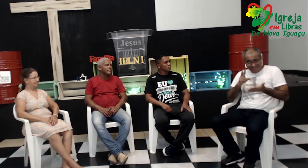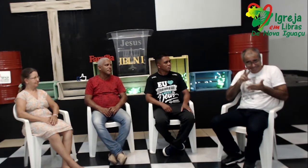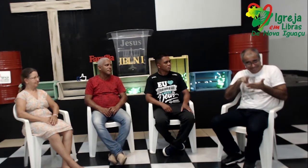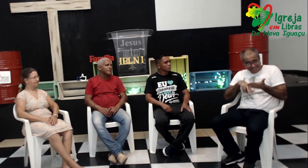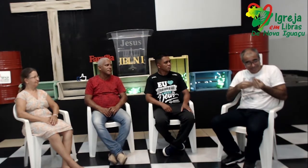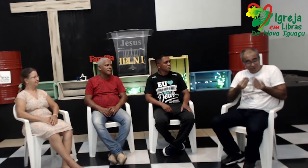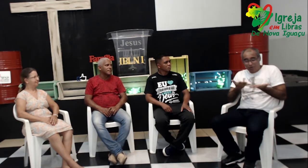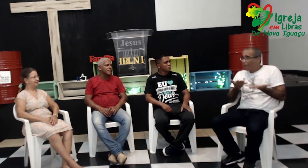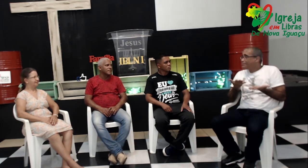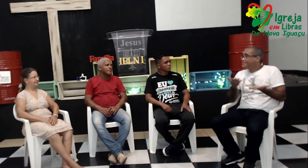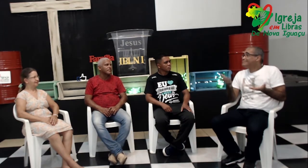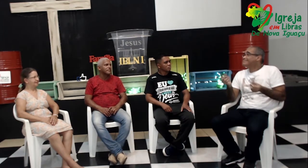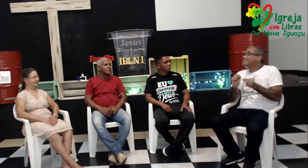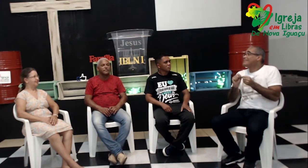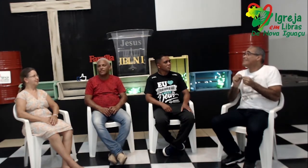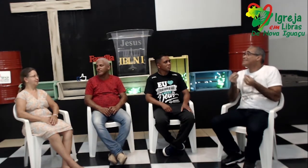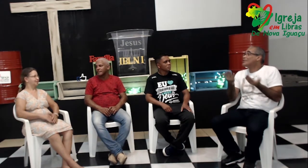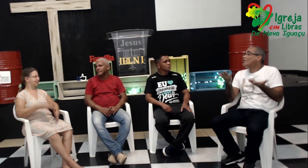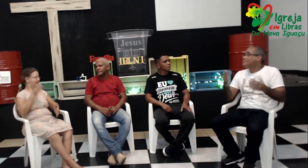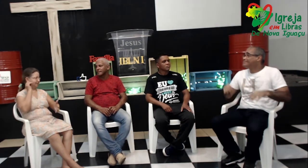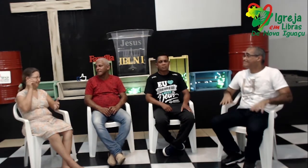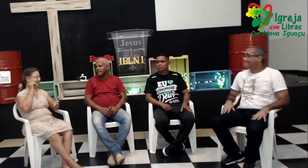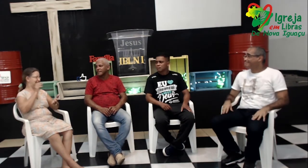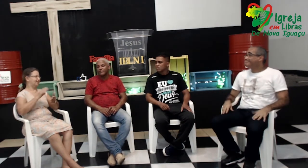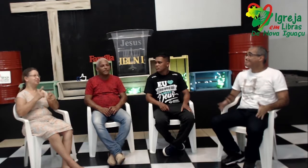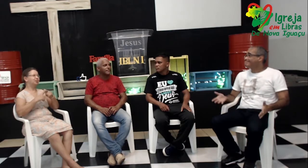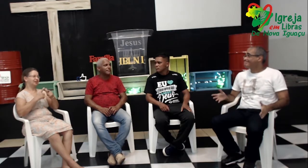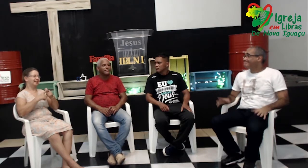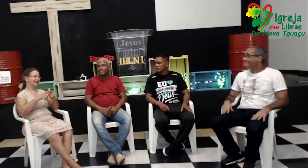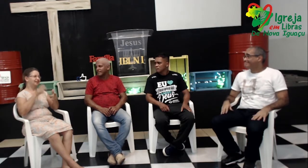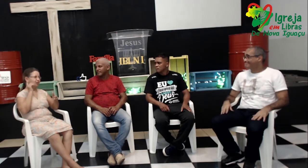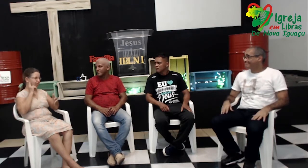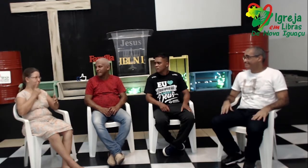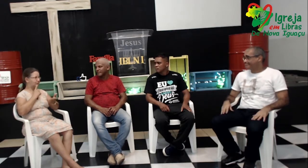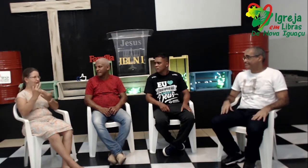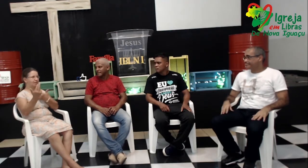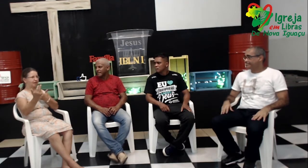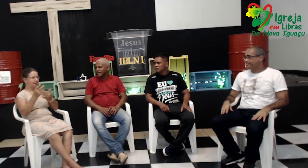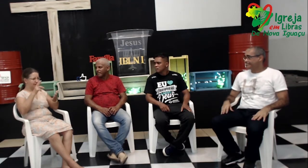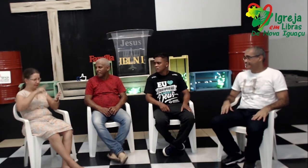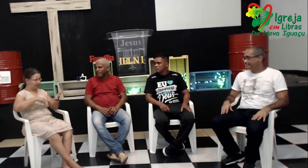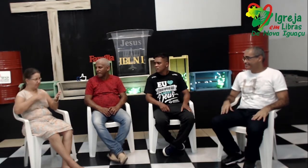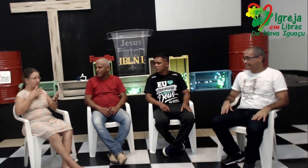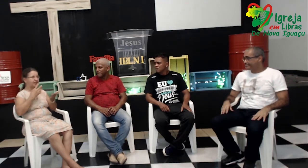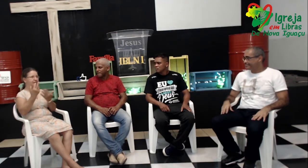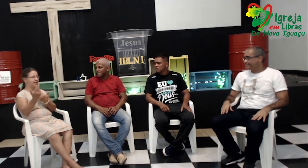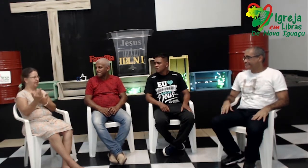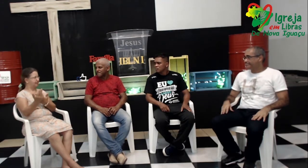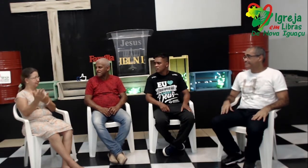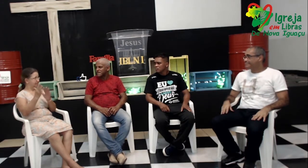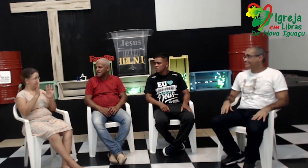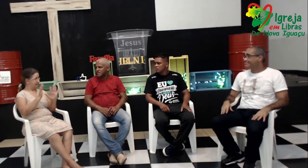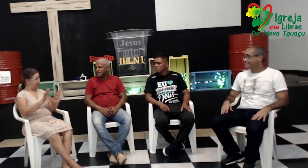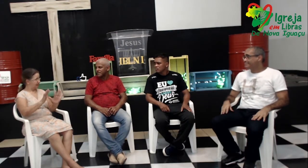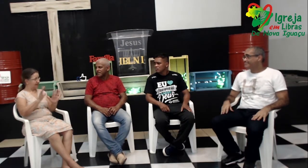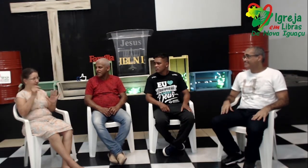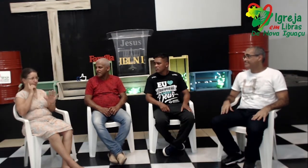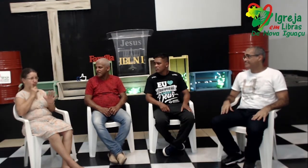difícil. Como que eu vou ler a Bíblia? O que você acha? É verdade, alguns surdos, eles têm dificuldade de